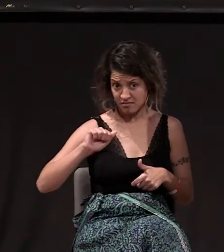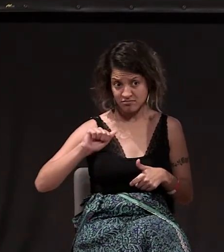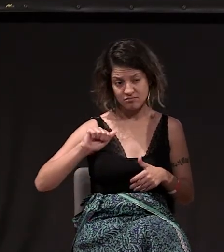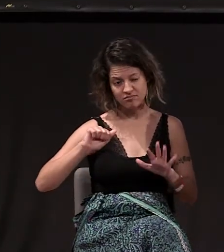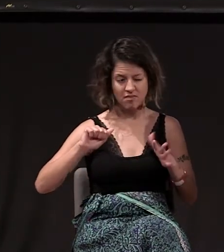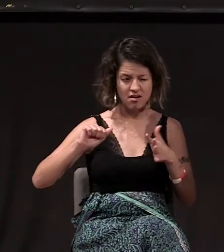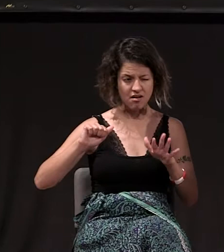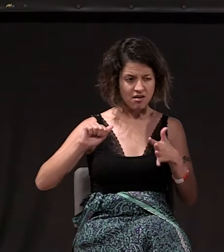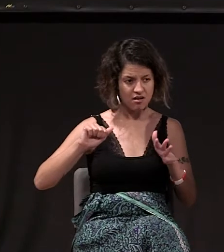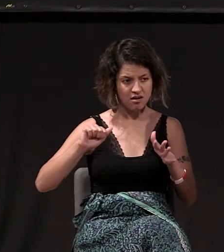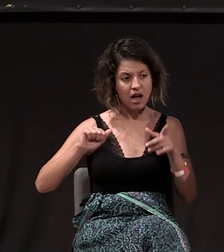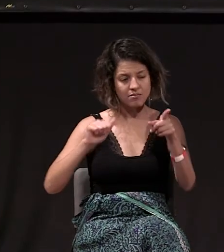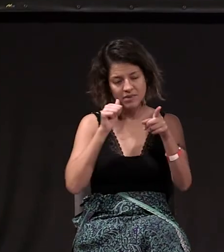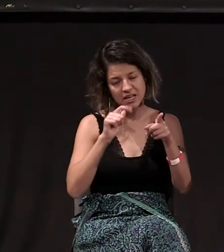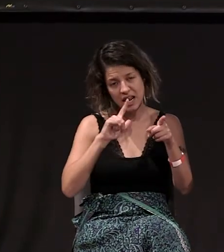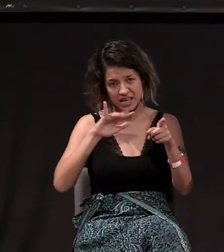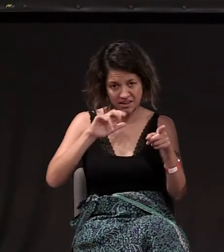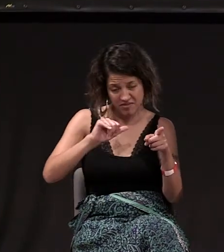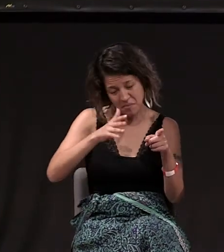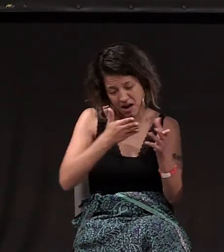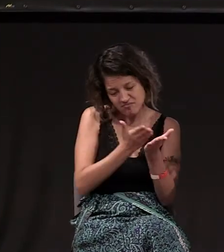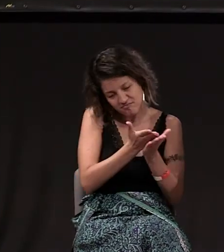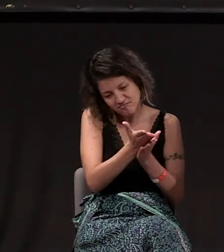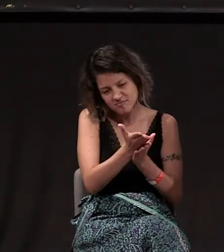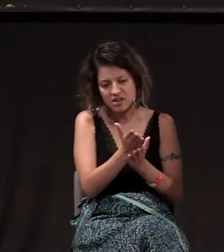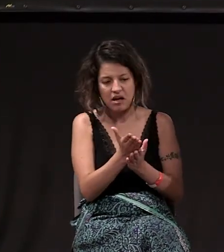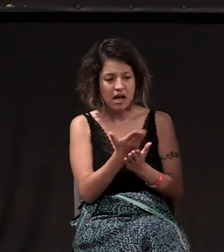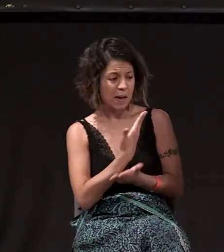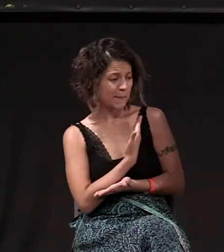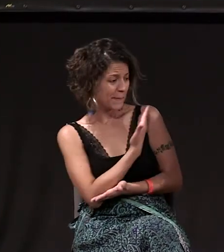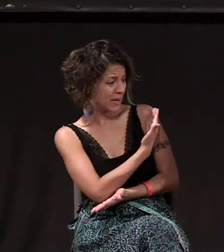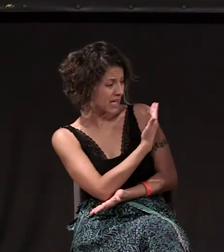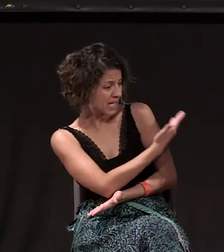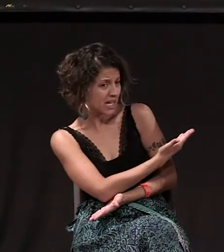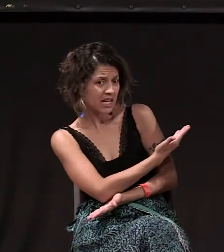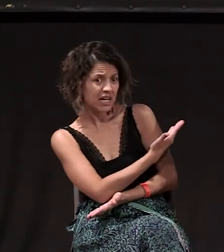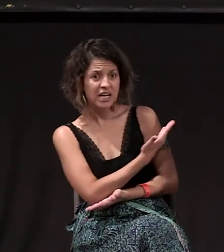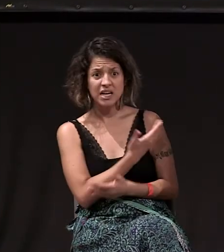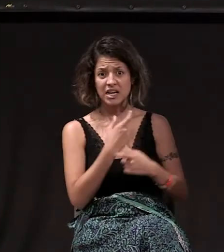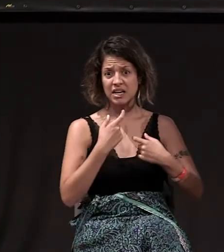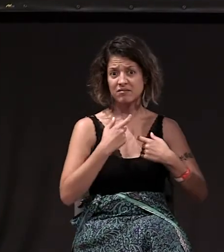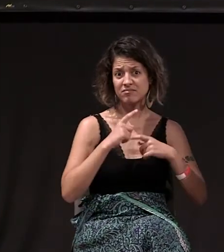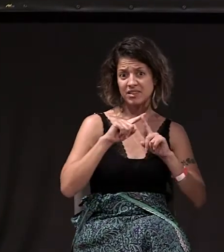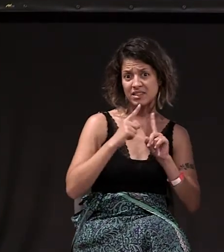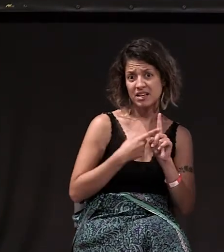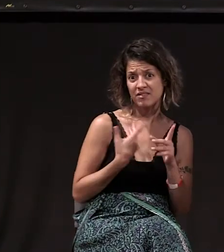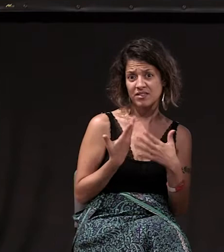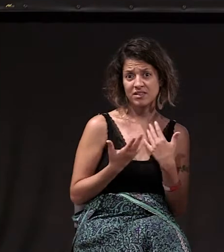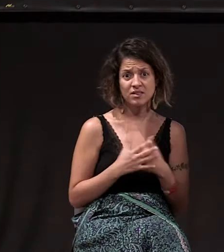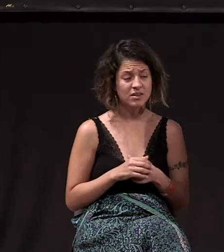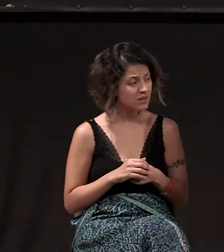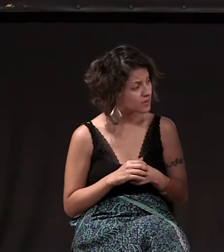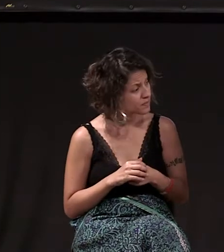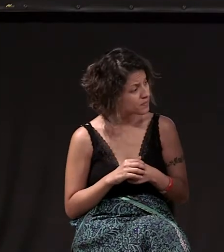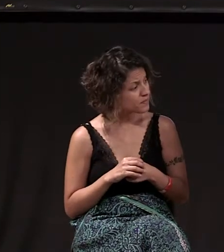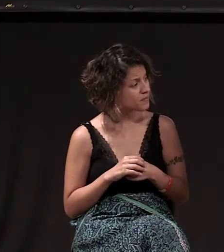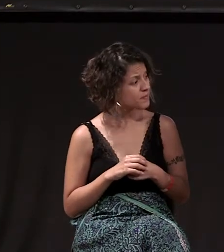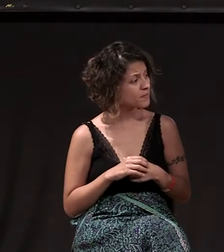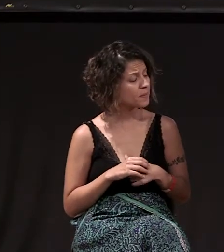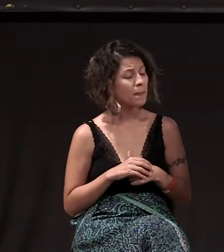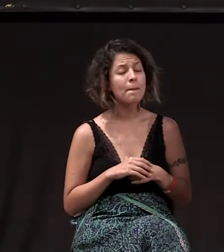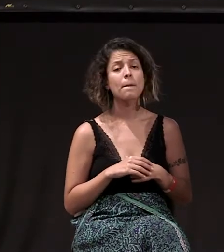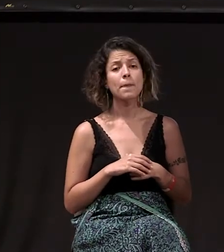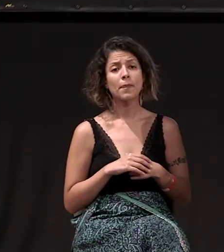menos nessa linha, né, que fazer amiga que engravida. Olha,